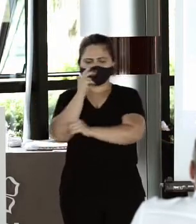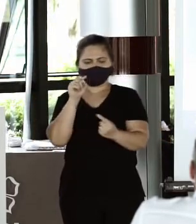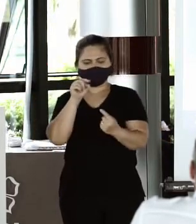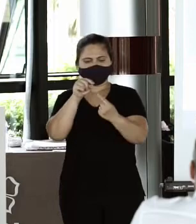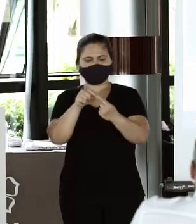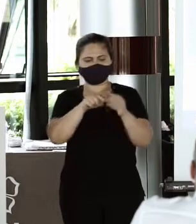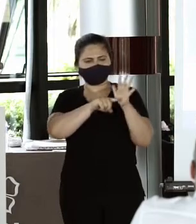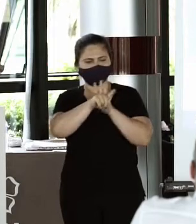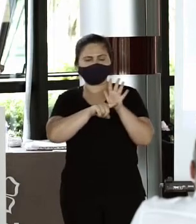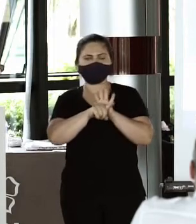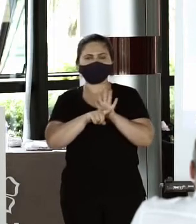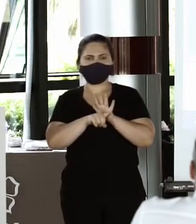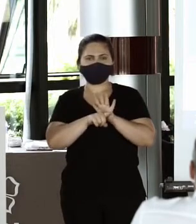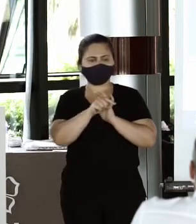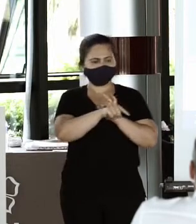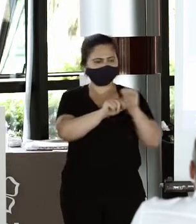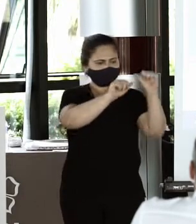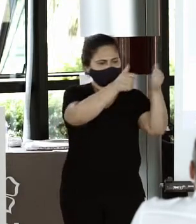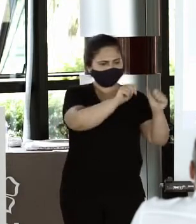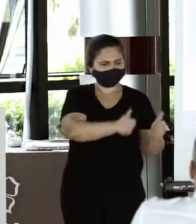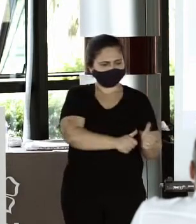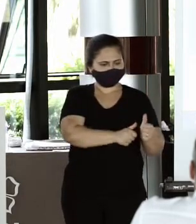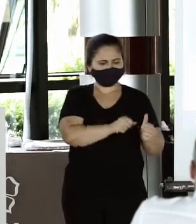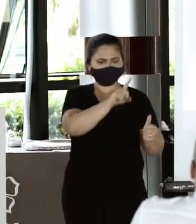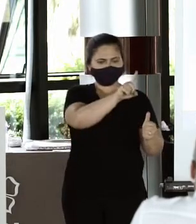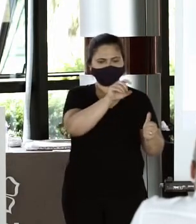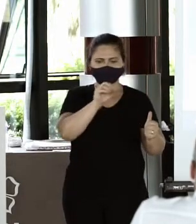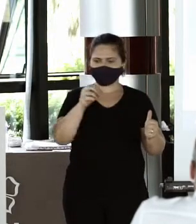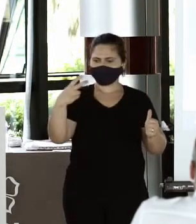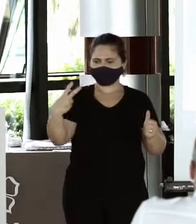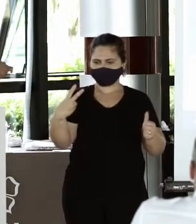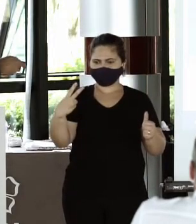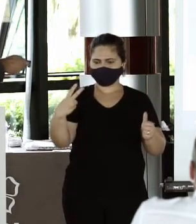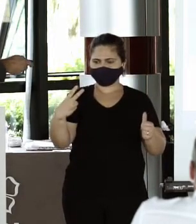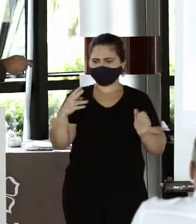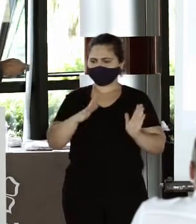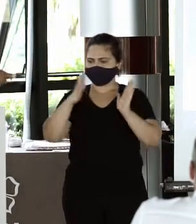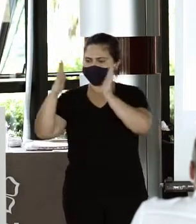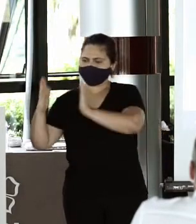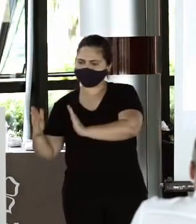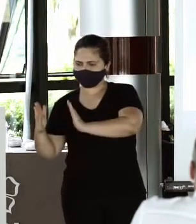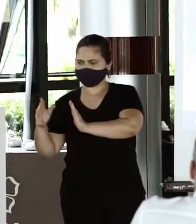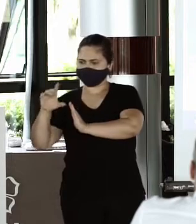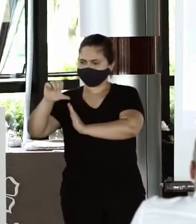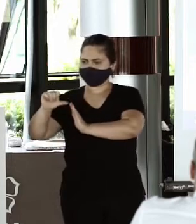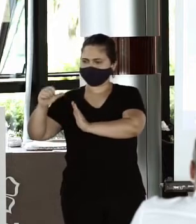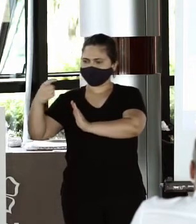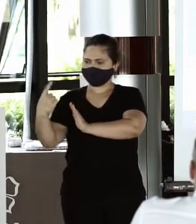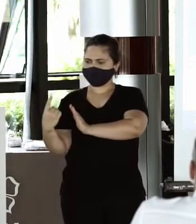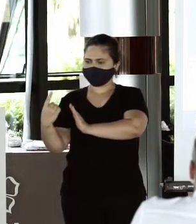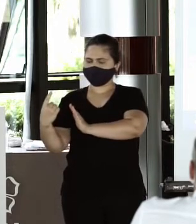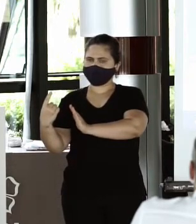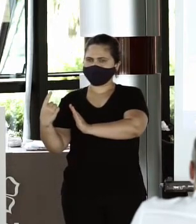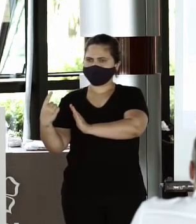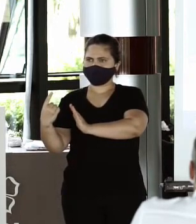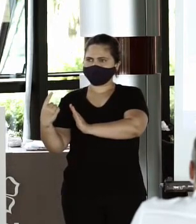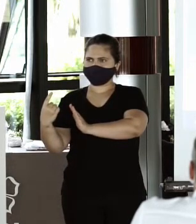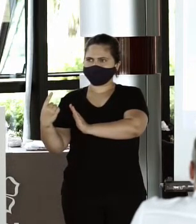de análise. Essa imagem está com 102 graus Celsius e aqui 91 graus